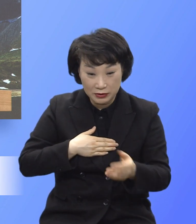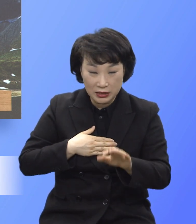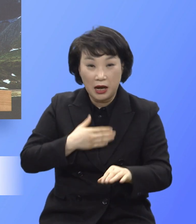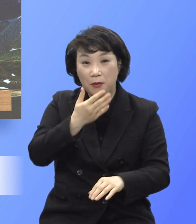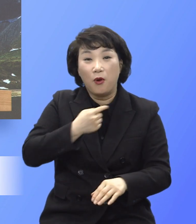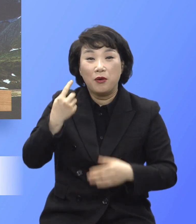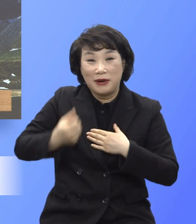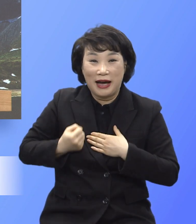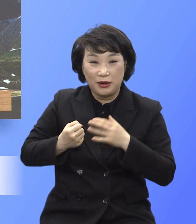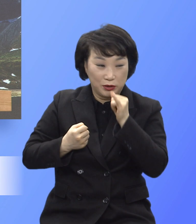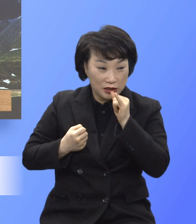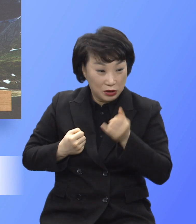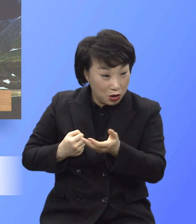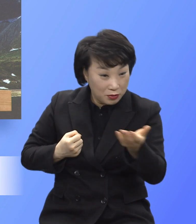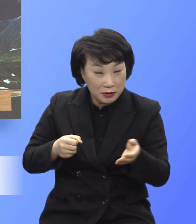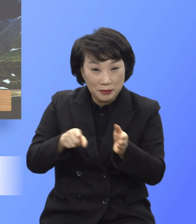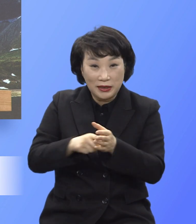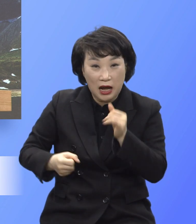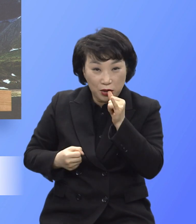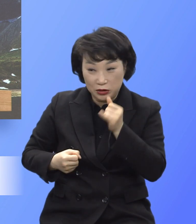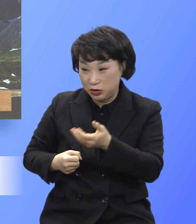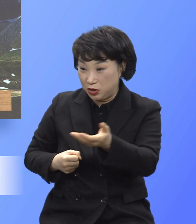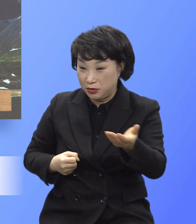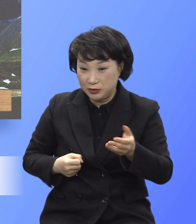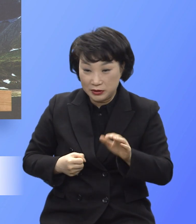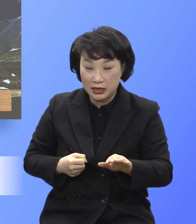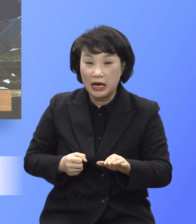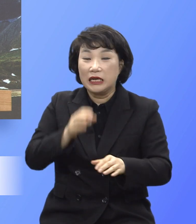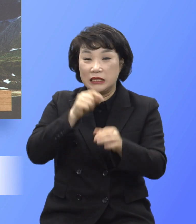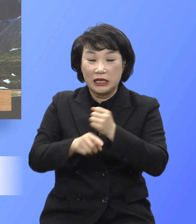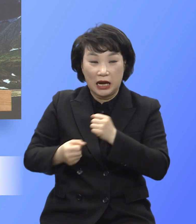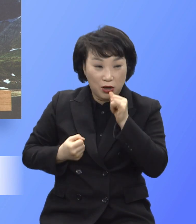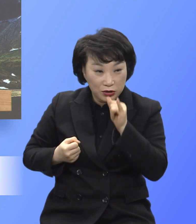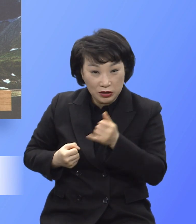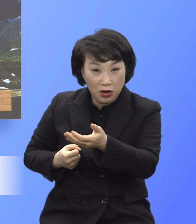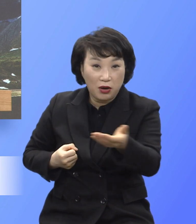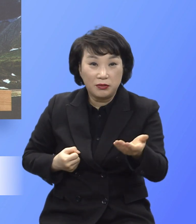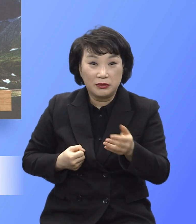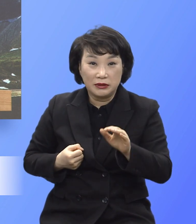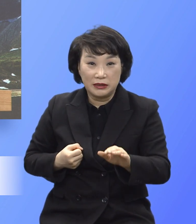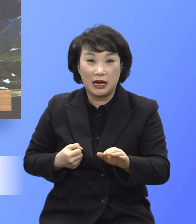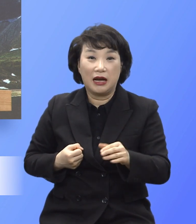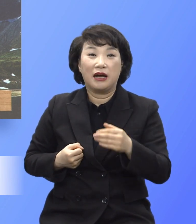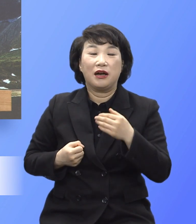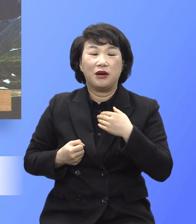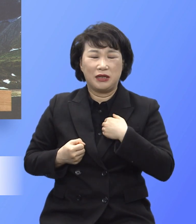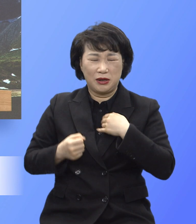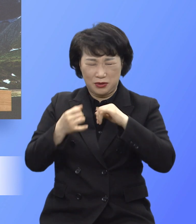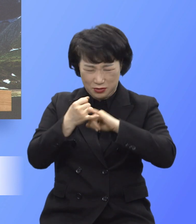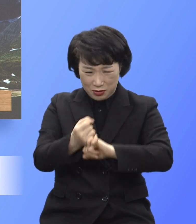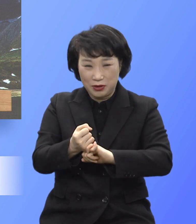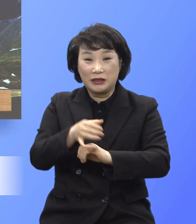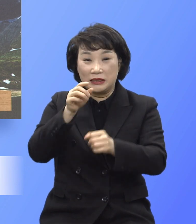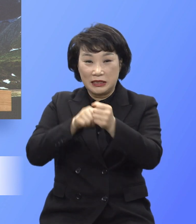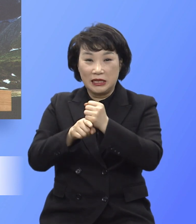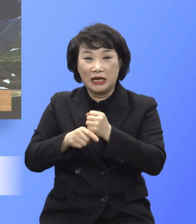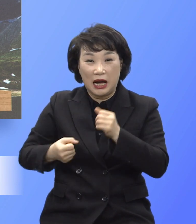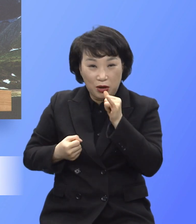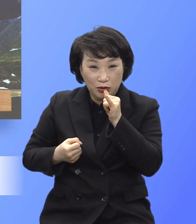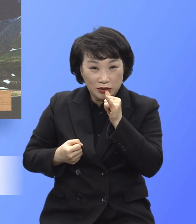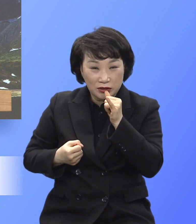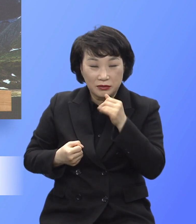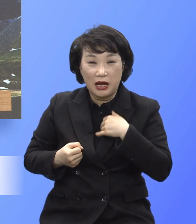복음을 가진 자라면 믿음을 가진 자라면 진리를 가진 자라면 반드시 진리가